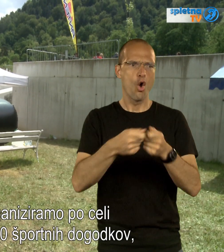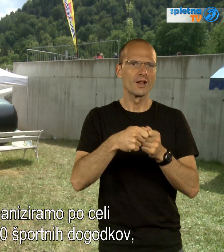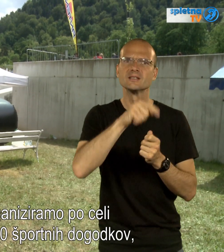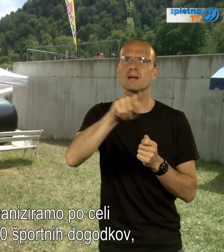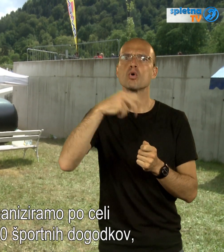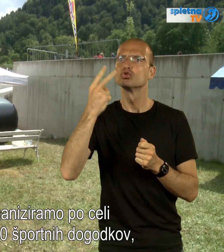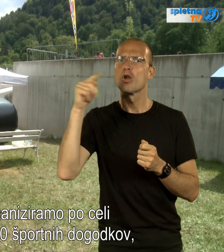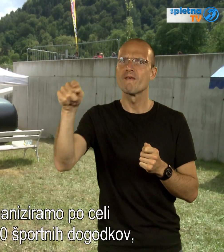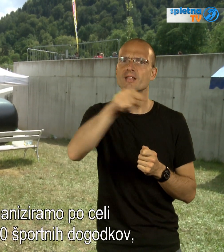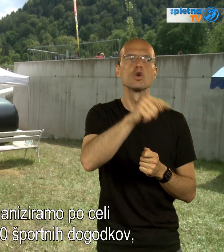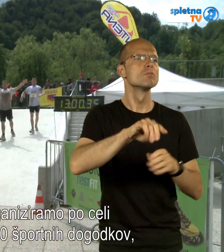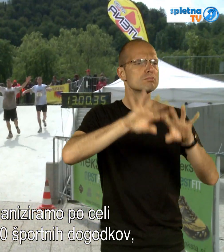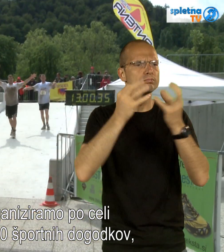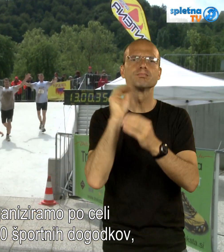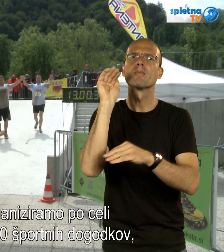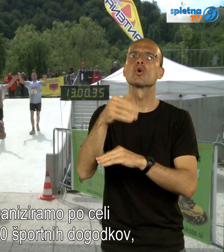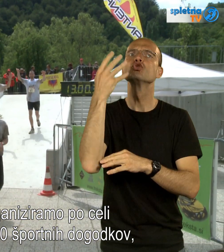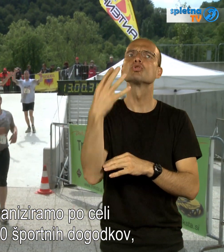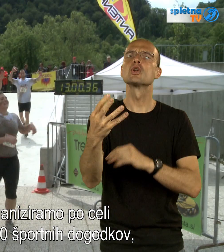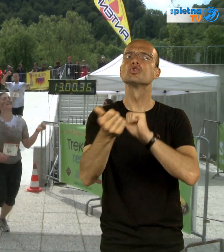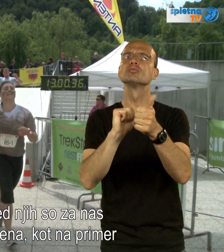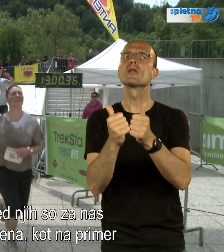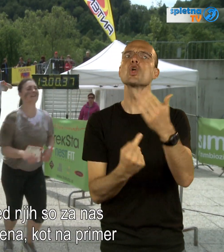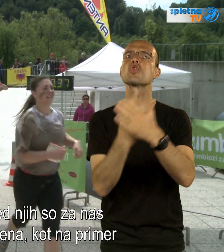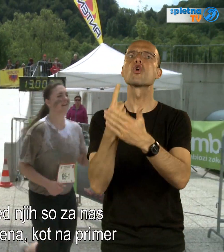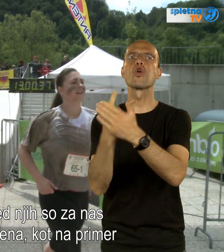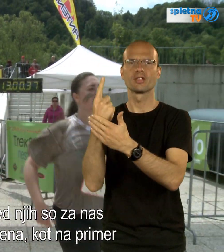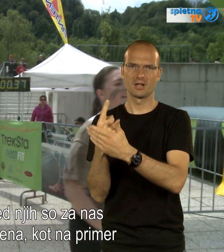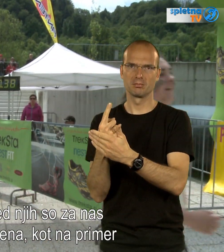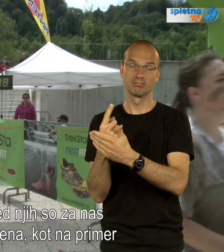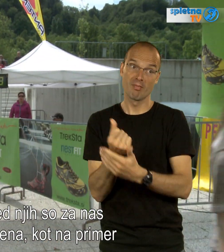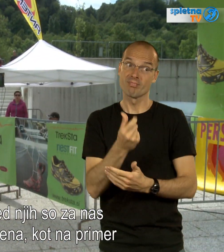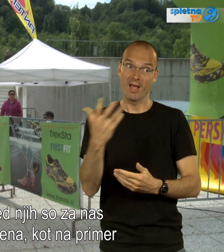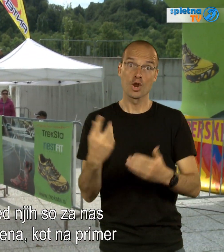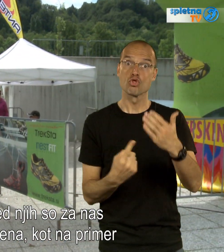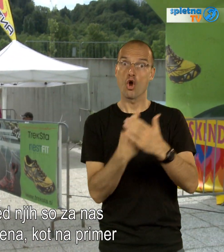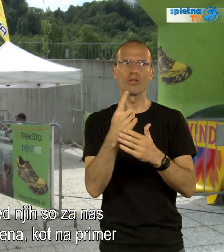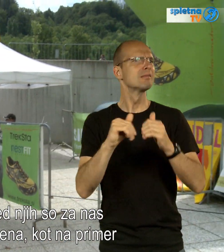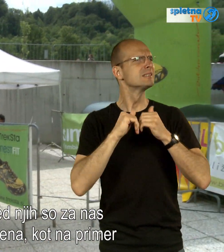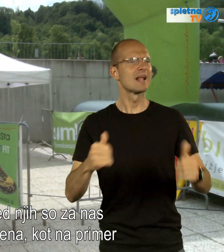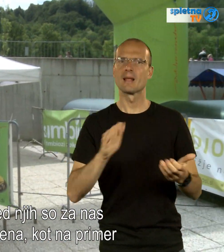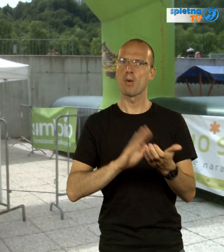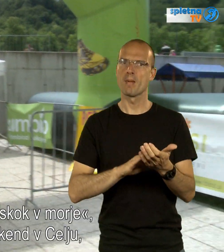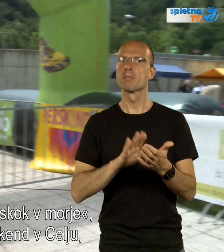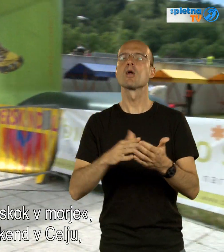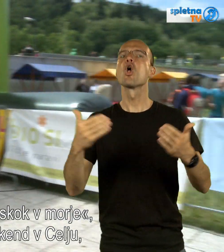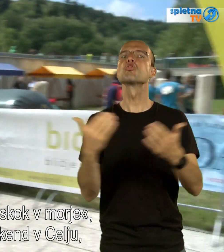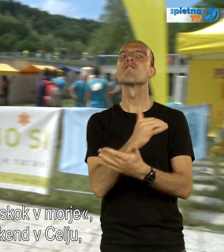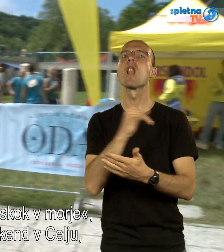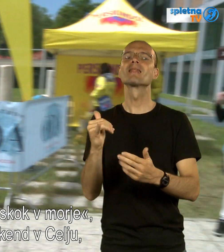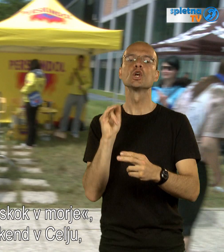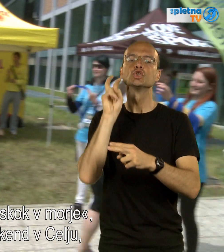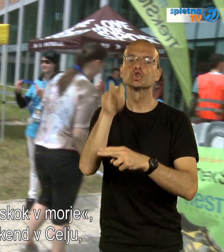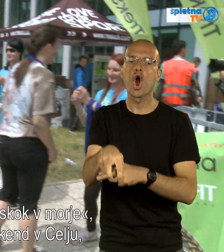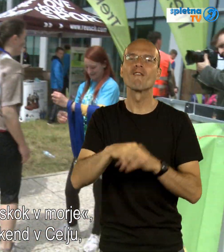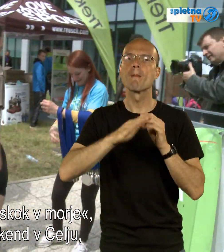celi Sloveniji preko 40 športnih dogodkov in nekateri dogodki so res izrednega pomena za nas, kot naprimer novoletni skok v